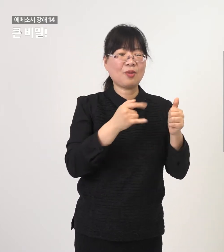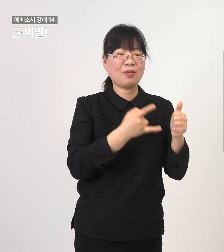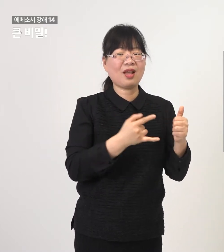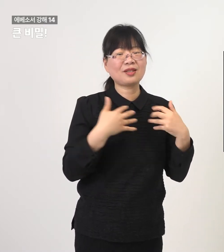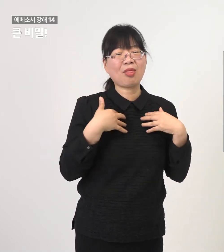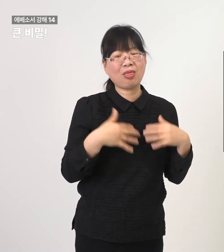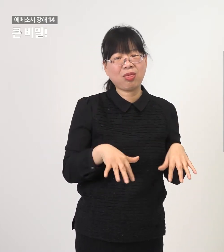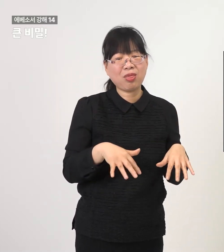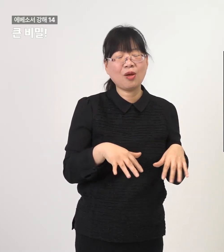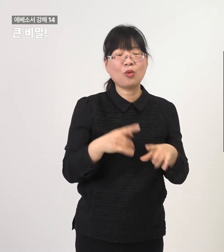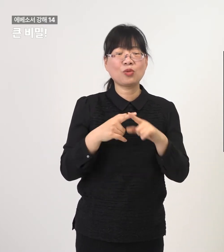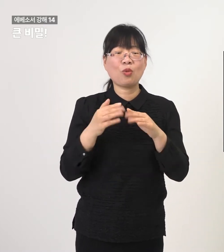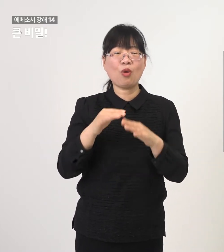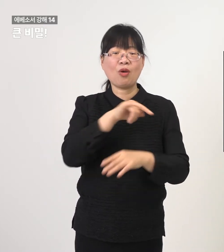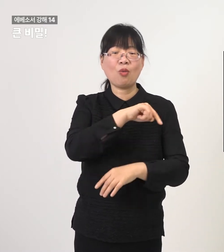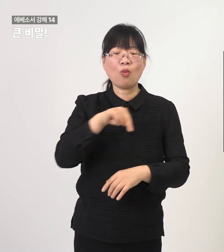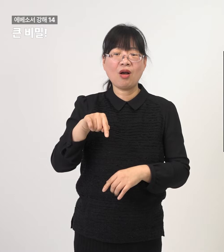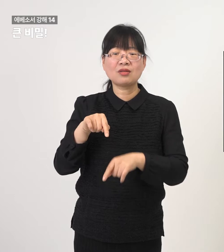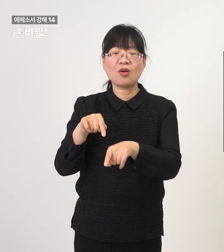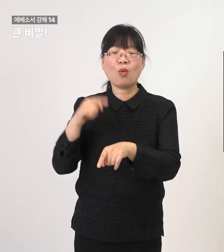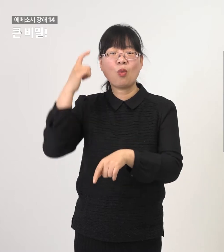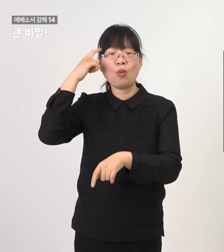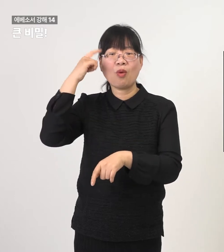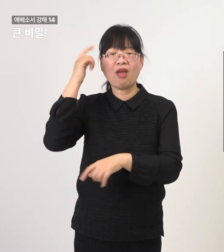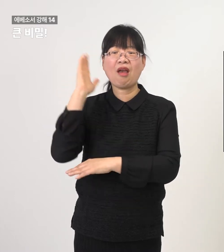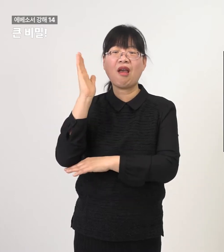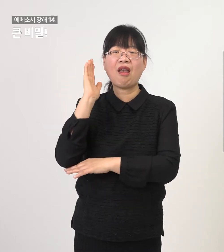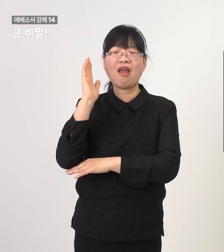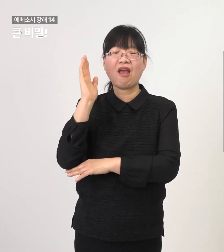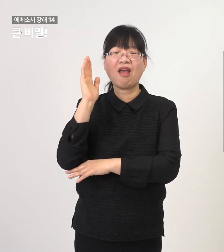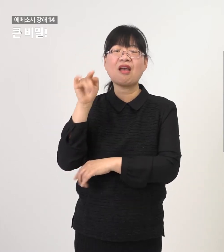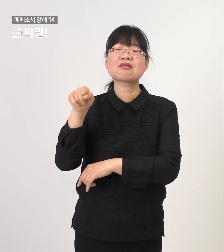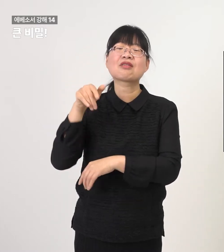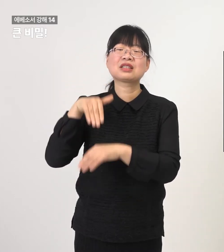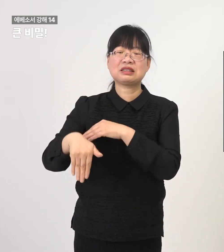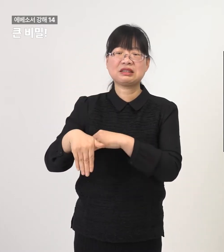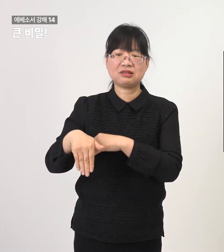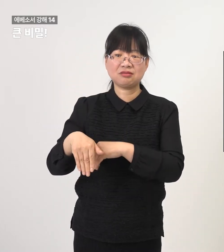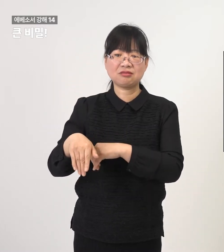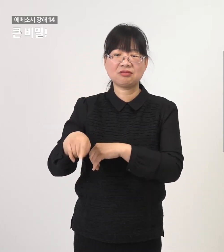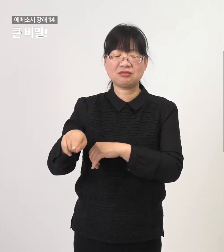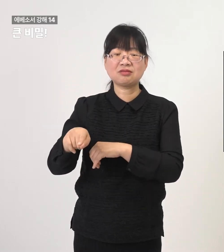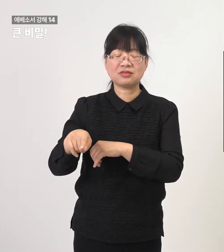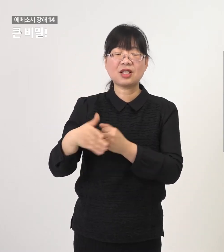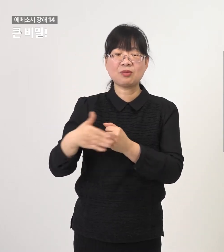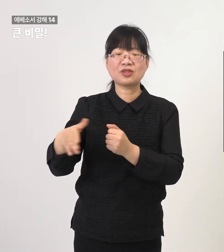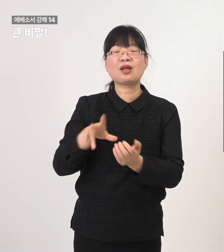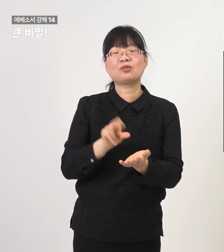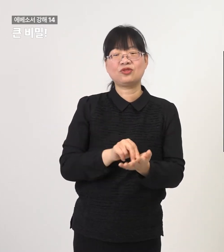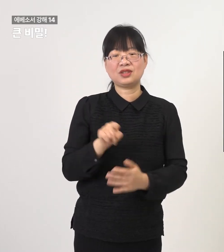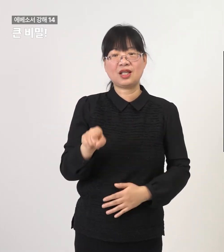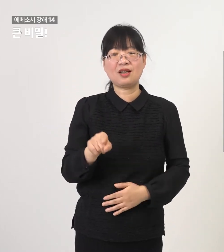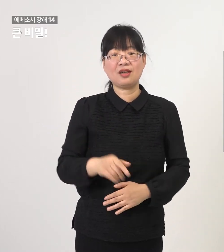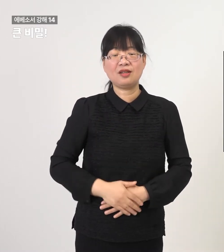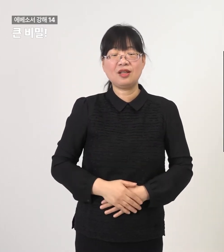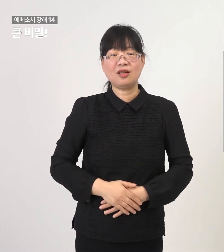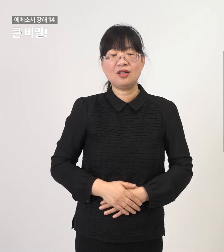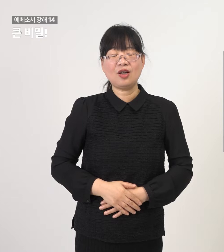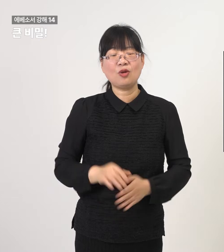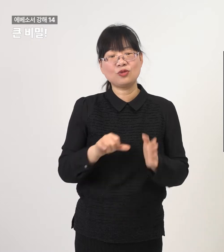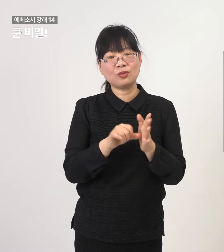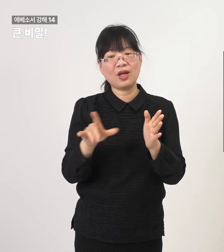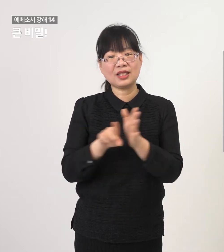소리를 퍼붓냐. 이게 문제란 말이에요. 사실은. 이게 어느